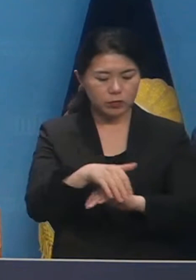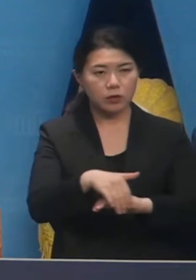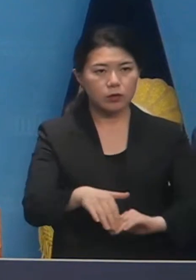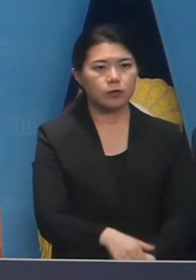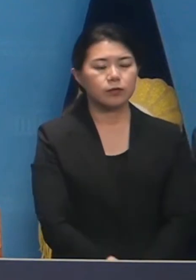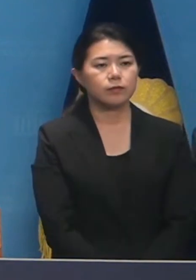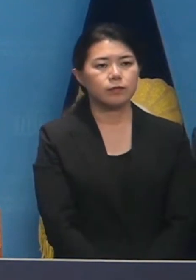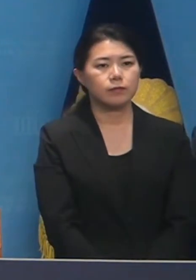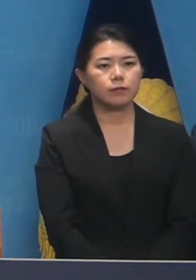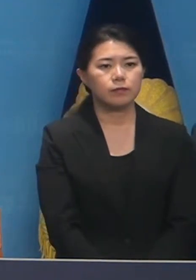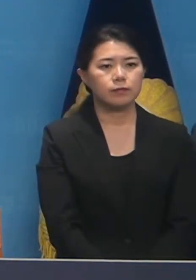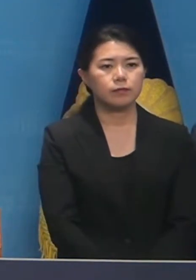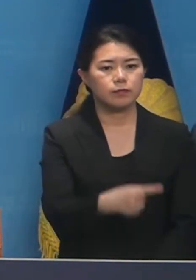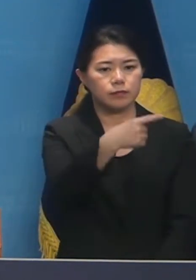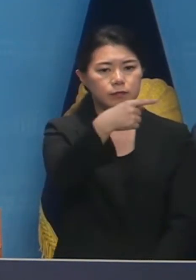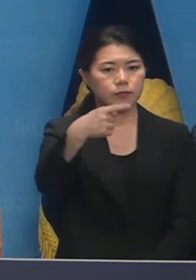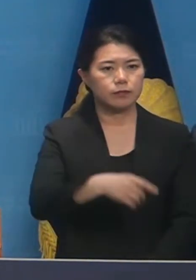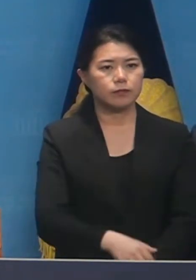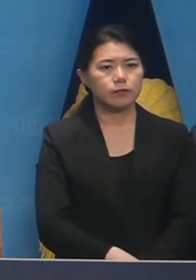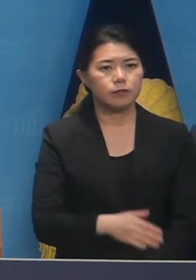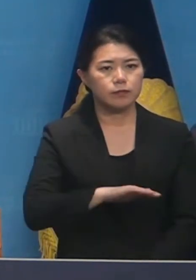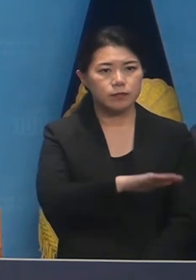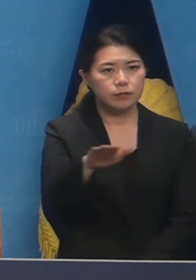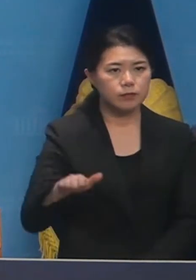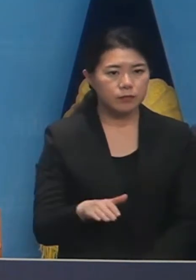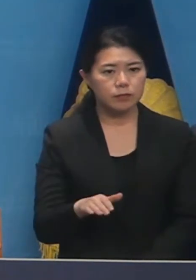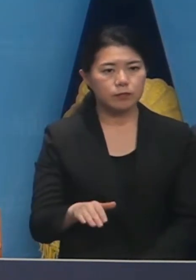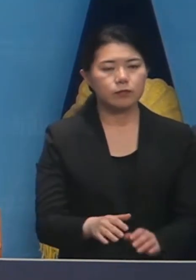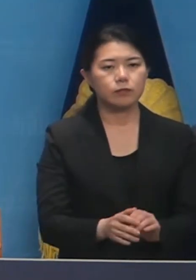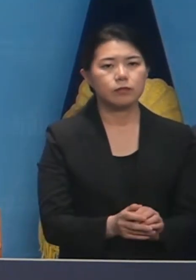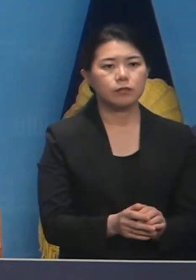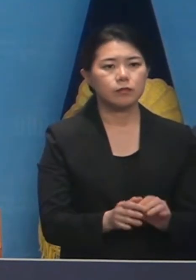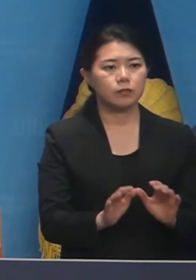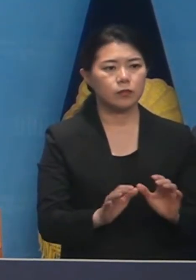것이다. 하나, 우리는